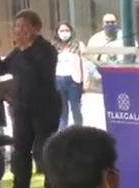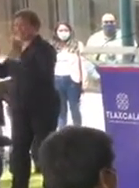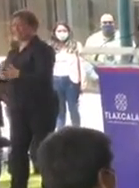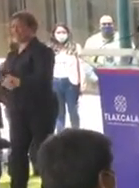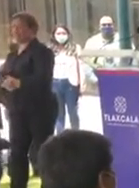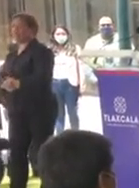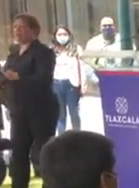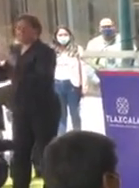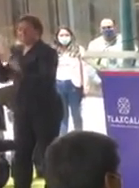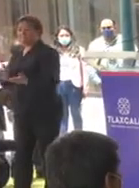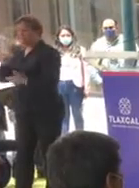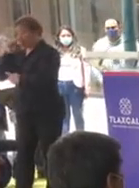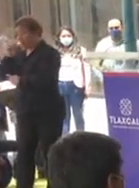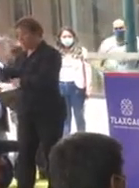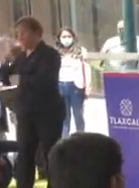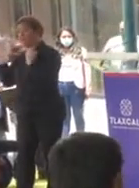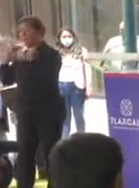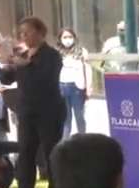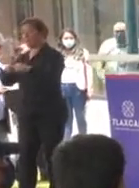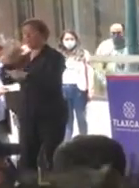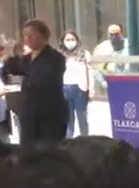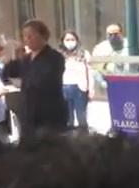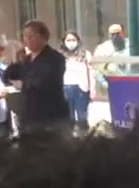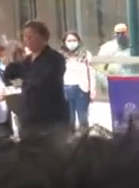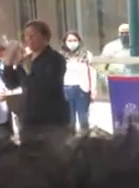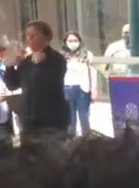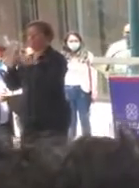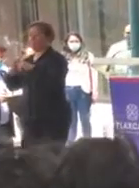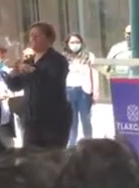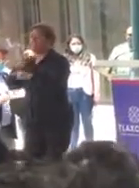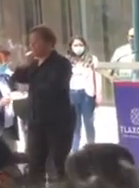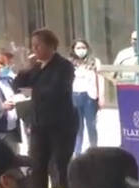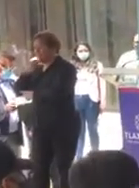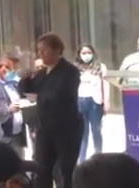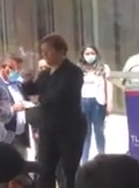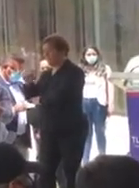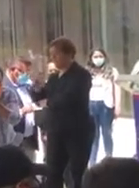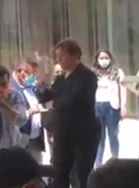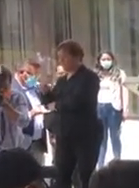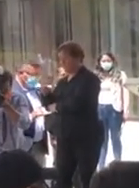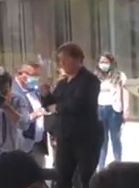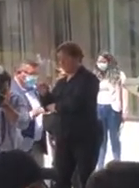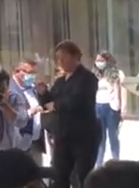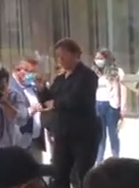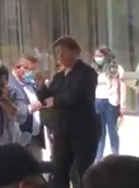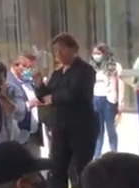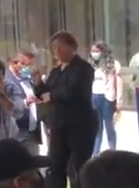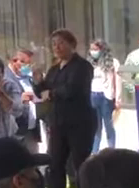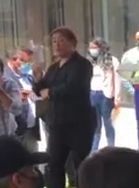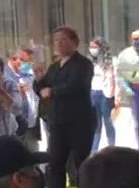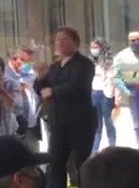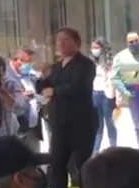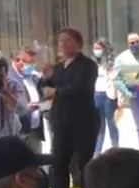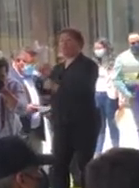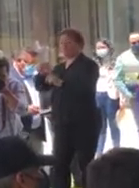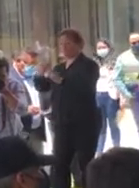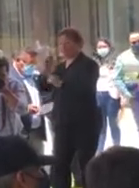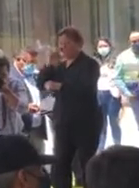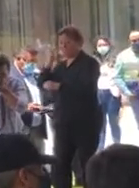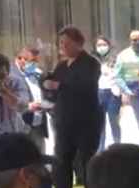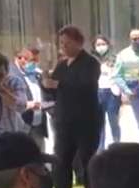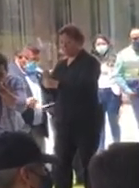para de ser una presencia de nuestros civiles radio sonido como me sabe comisionado ejecutivo del sistema estatal de seguridad muchas